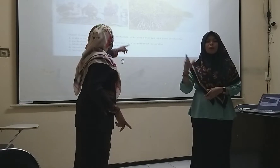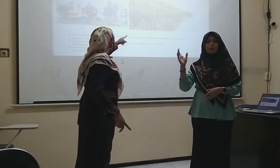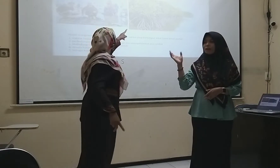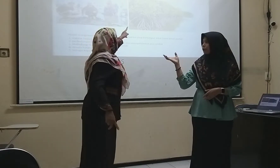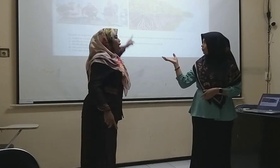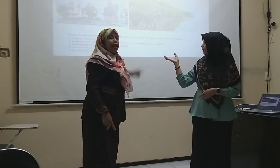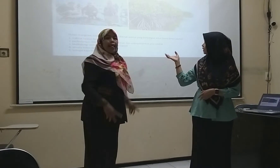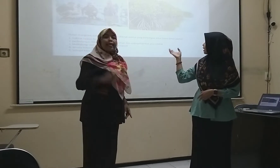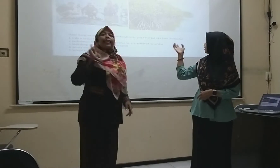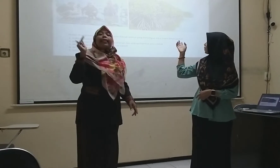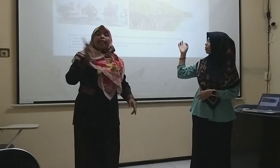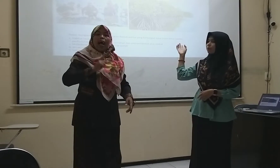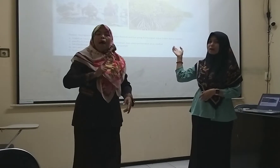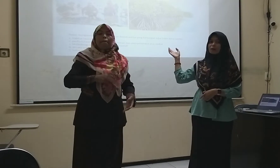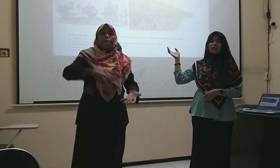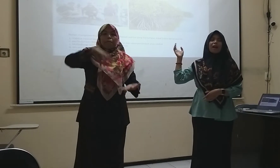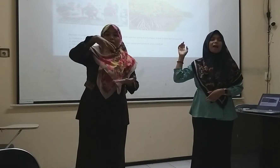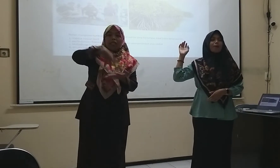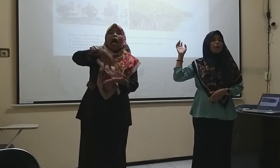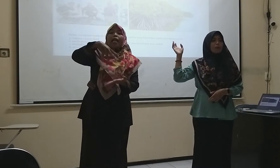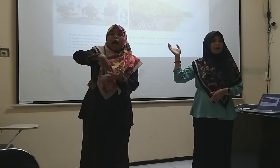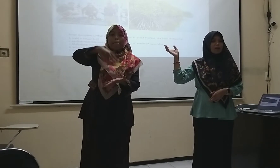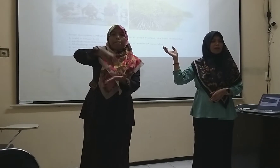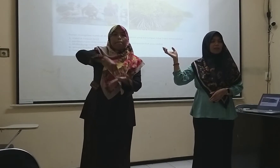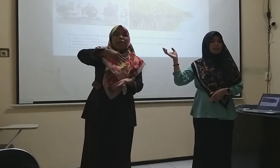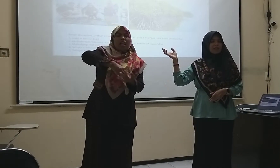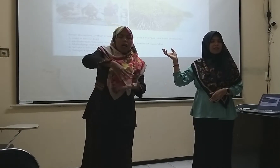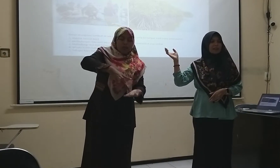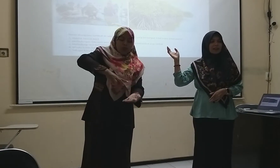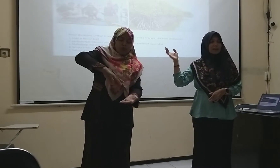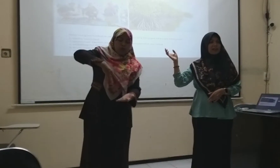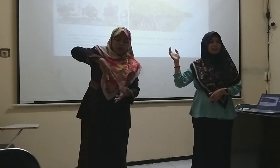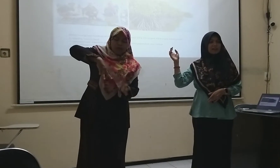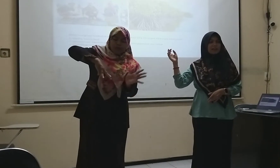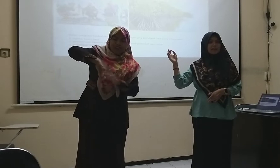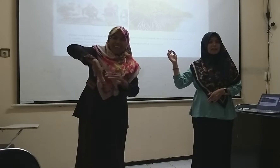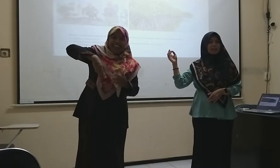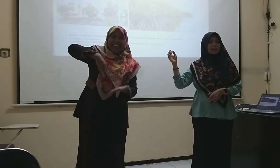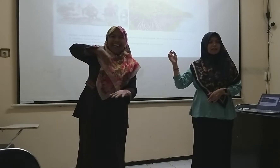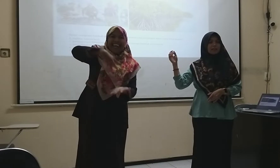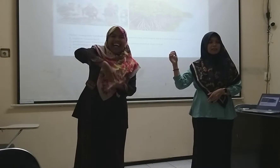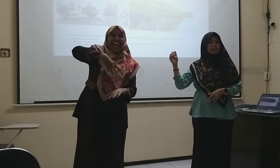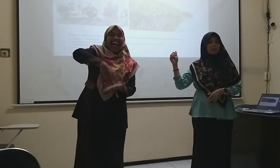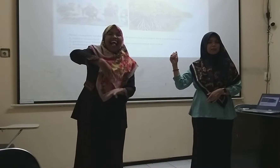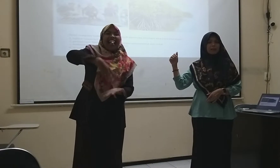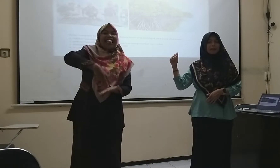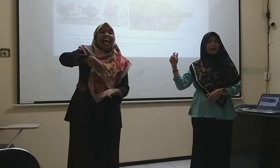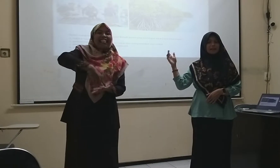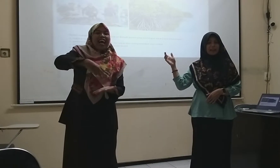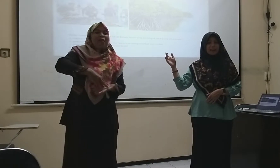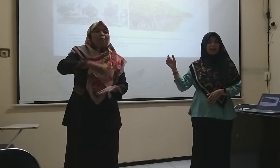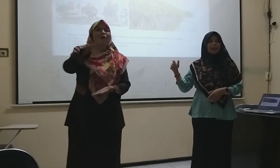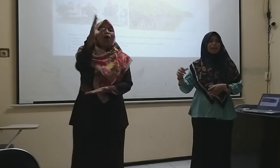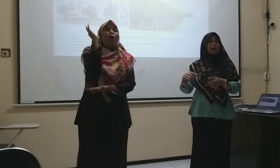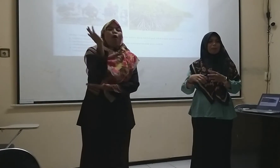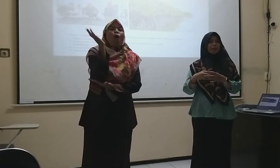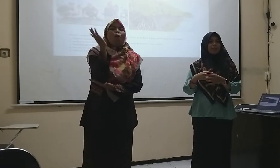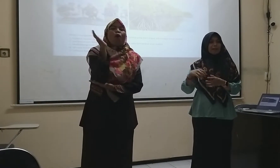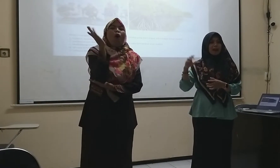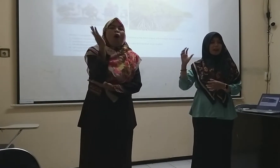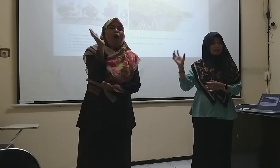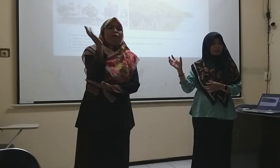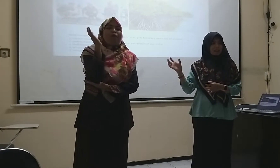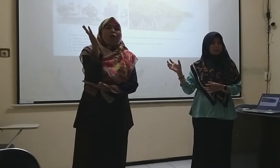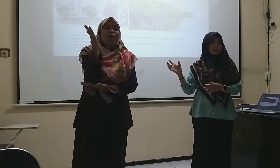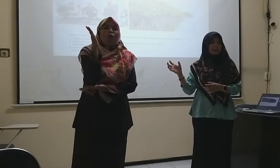Nah, pohon mangrove ini adalah pohon mangrove. Pohon mangrove ini letaknya ada di pinggir pantai yang